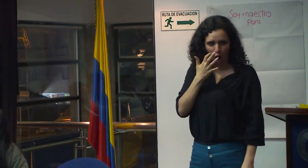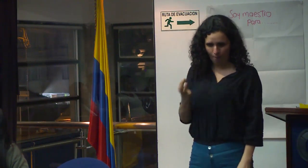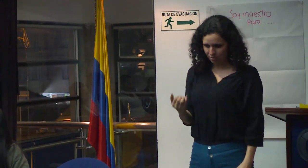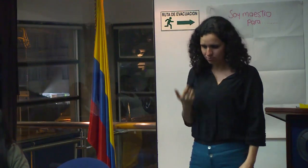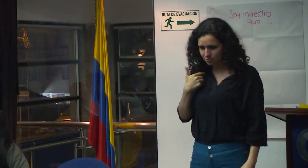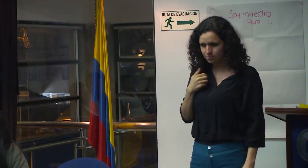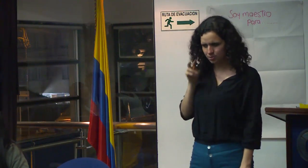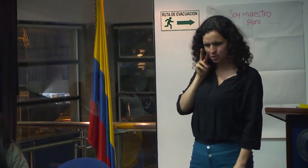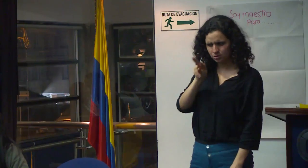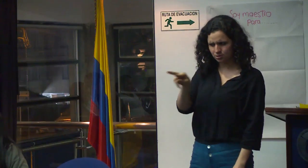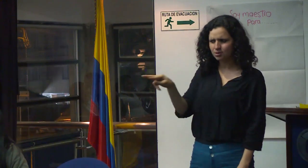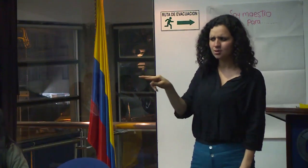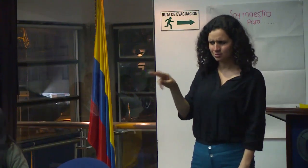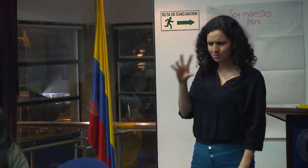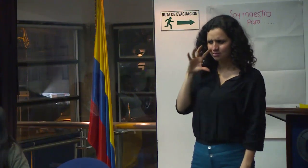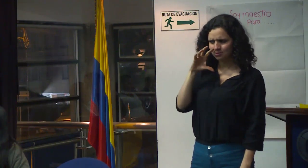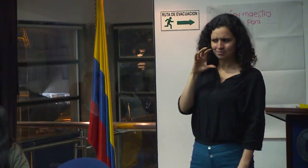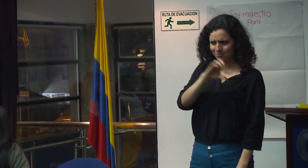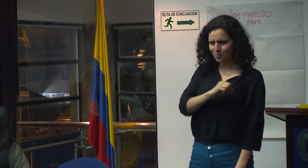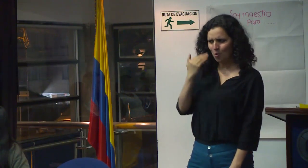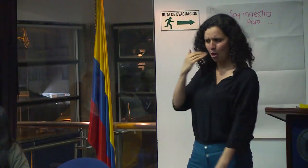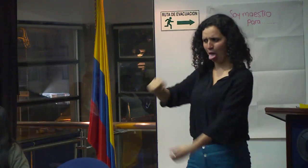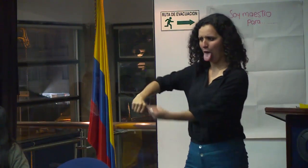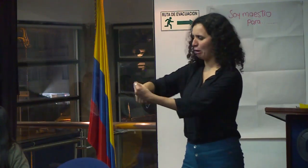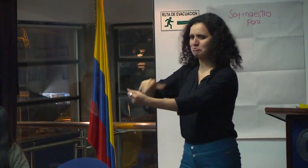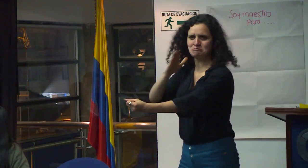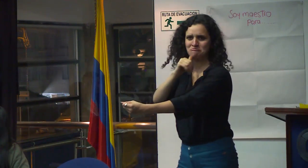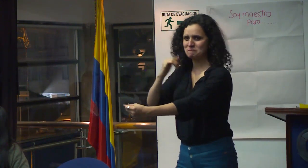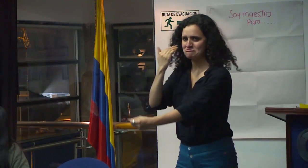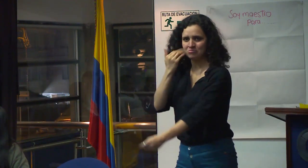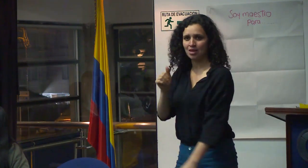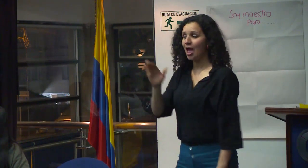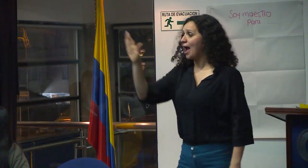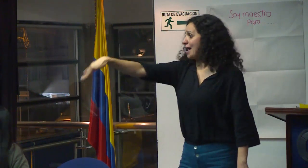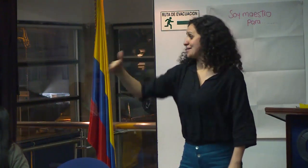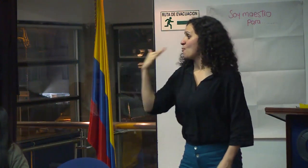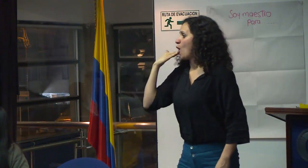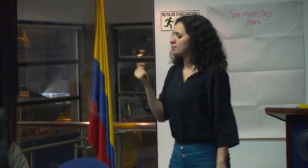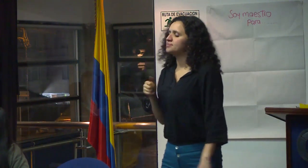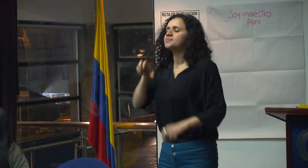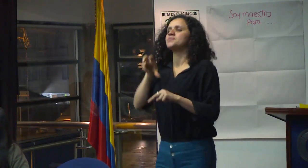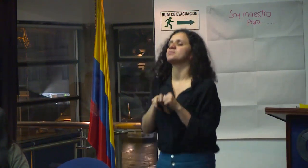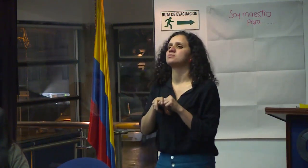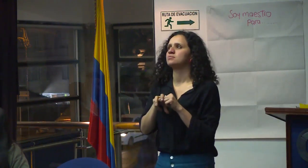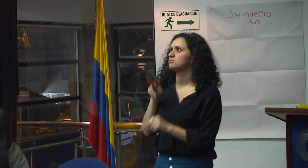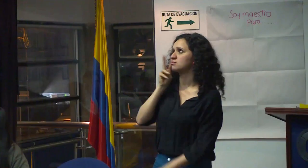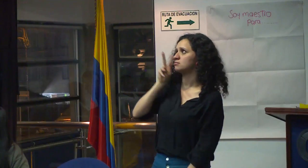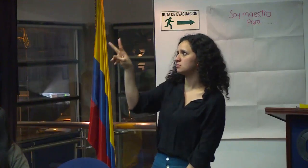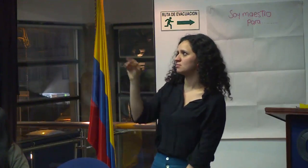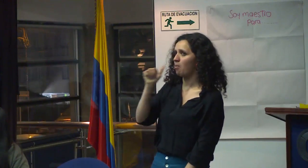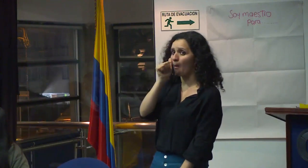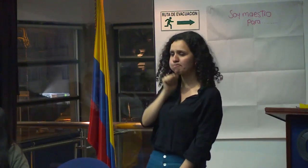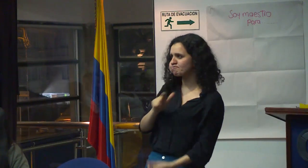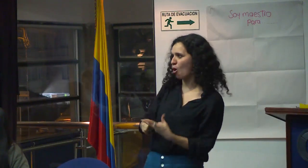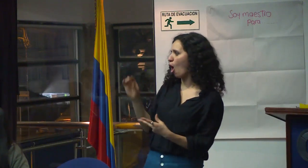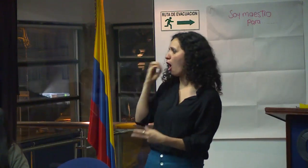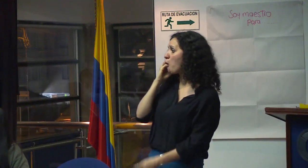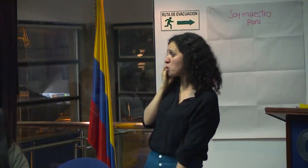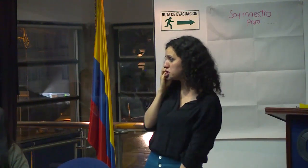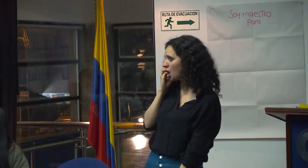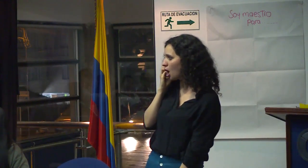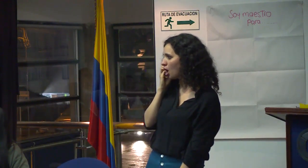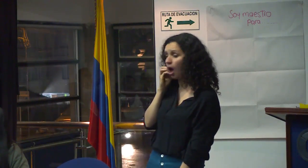En el bus, en el Transmilenio, muchas mujeres se sientan y así esté la mujer embarazada, la abuela, esperan que el